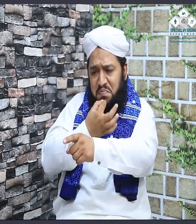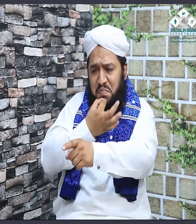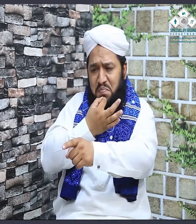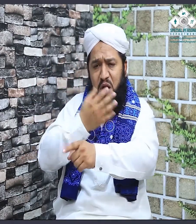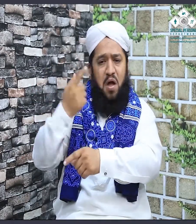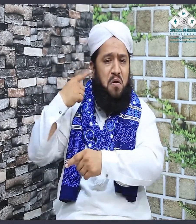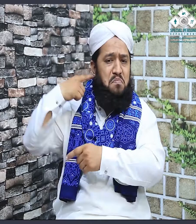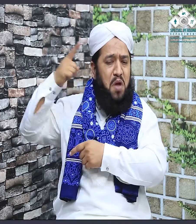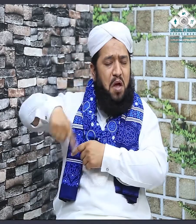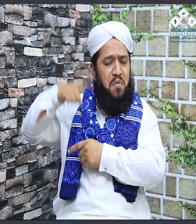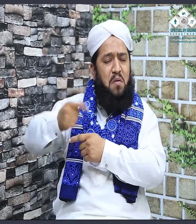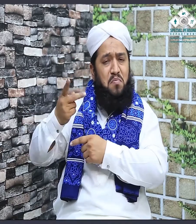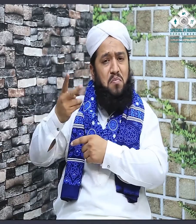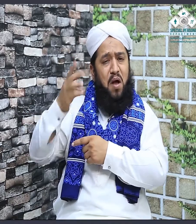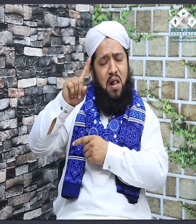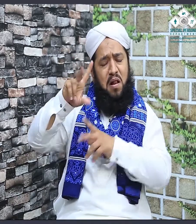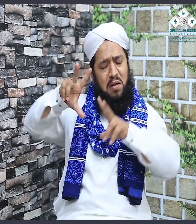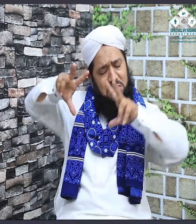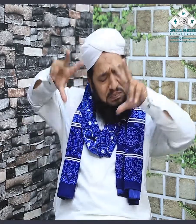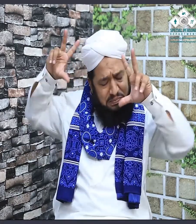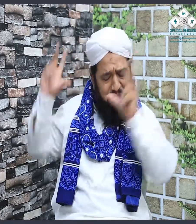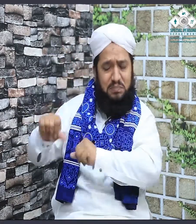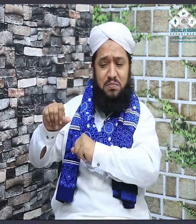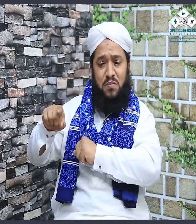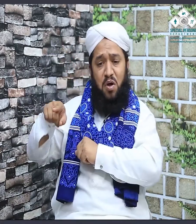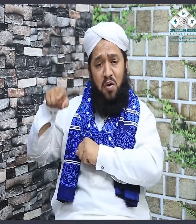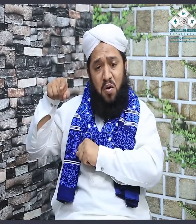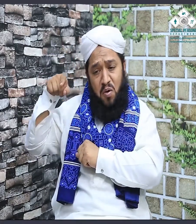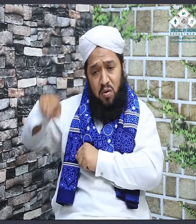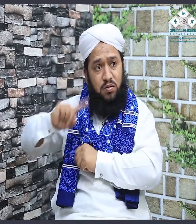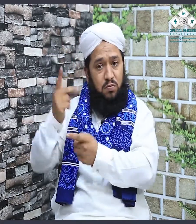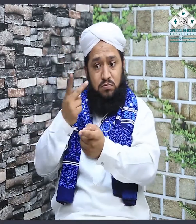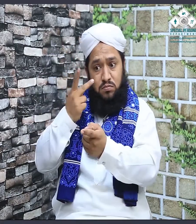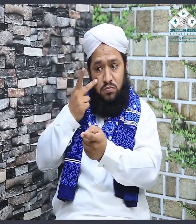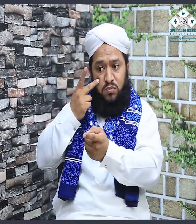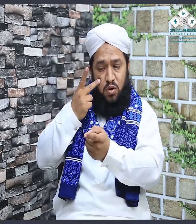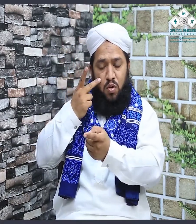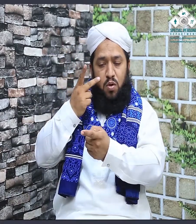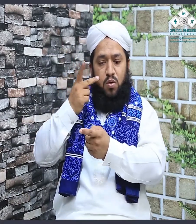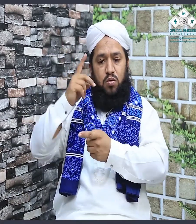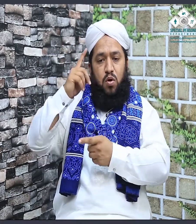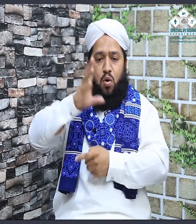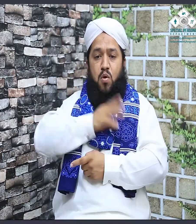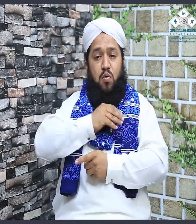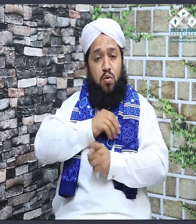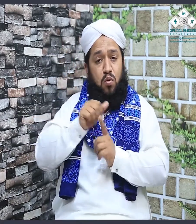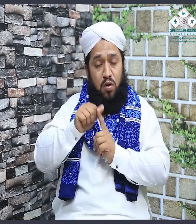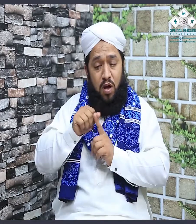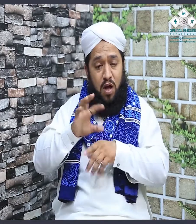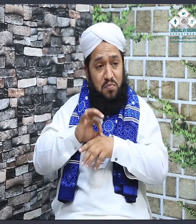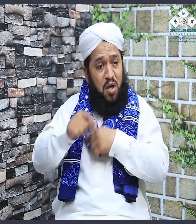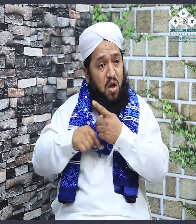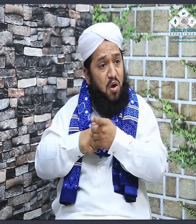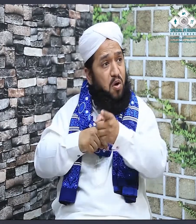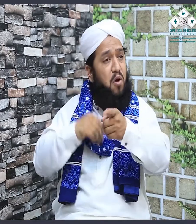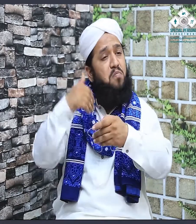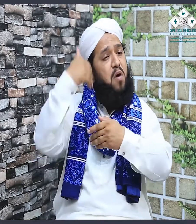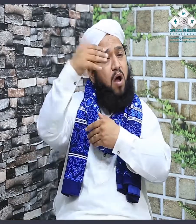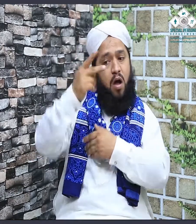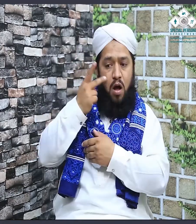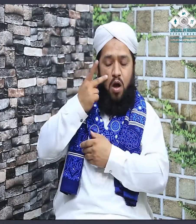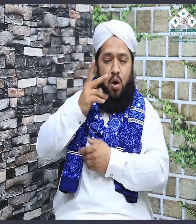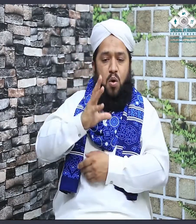ایسے عذاب میں گرفتار کر جو ان کے لیے سزا ہو اور میری قوم اور بعد والی قوموں کے لیے عبرت و نصیحت بن